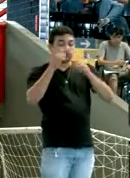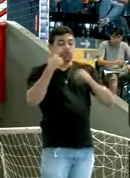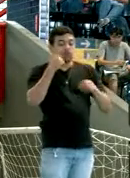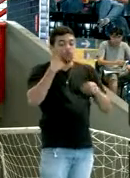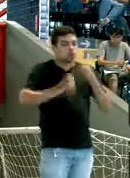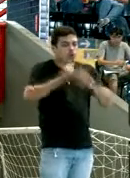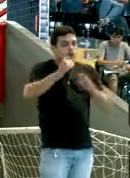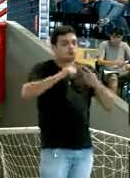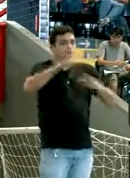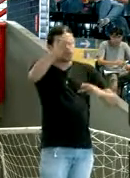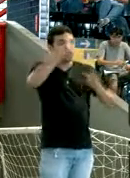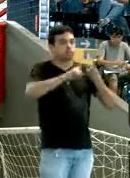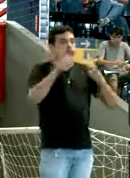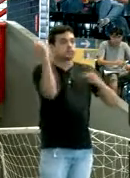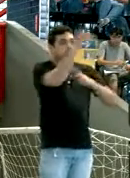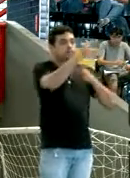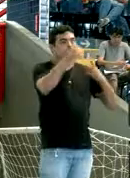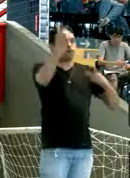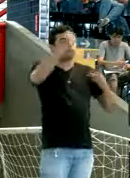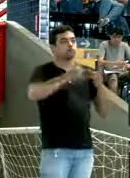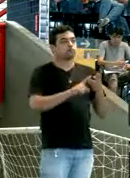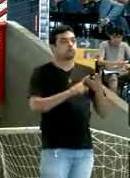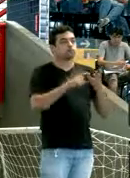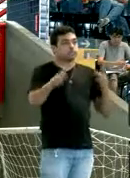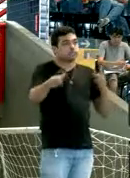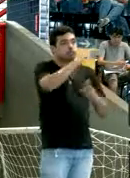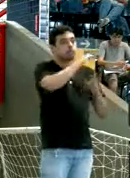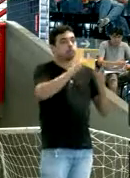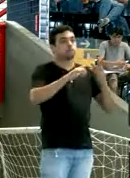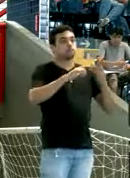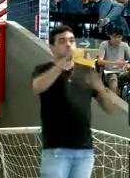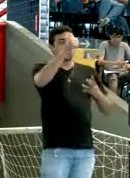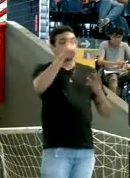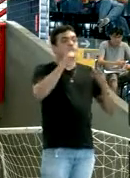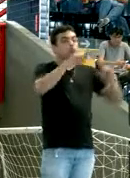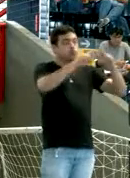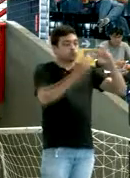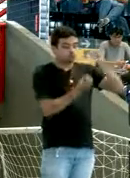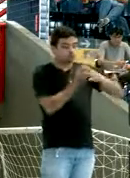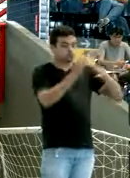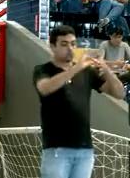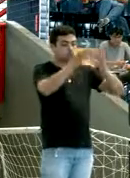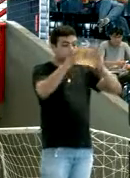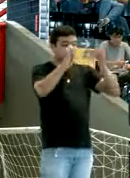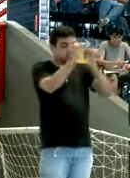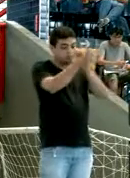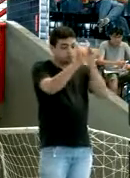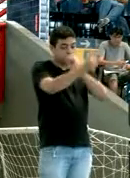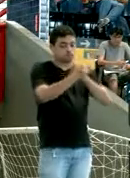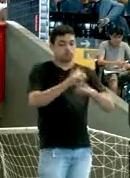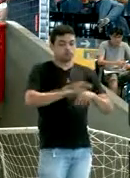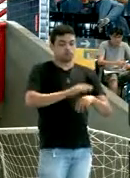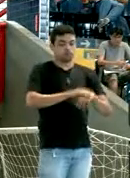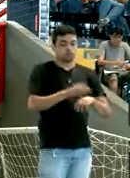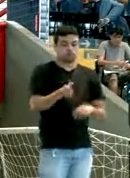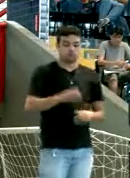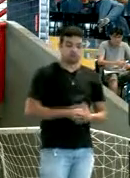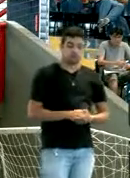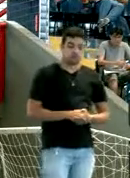melhor, quem salta melhor, quem lança dardo melhor. Daí surgiram os Jogos Olímpicos que aconteciam em Olimpo.